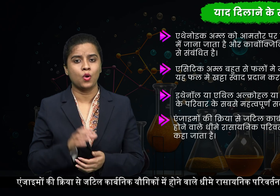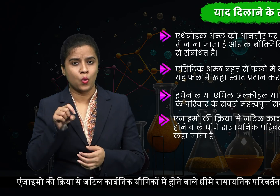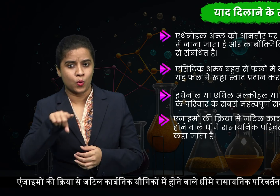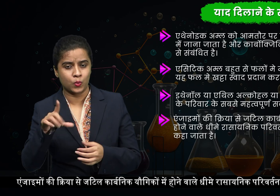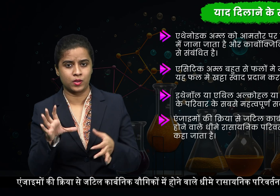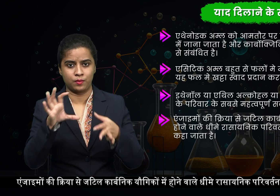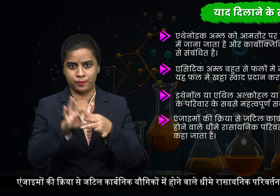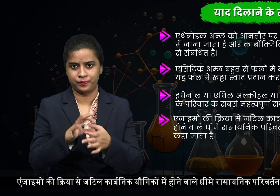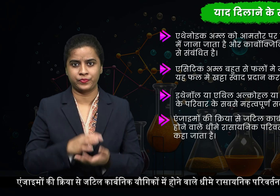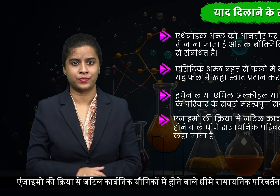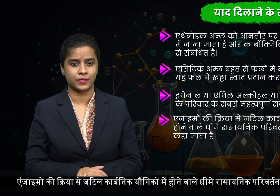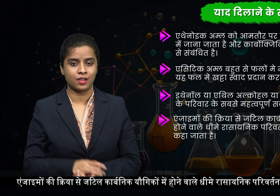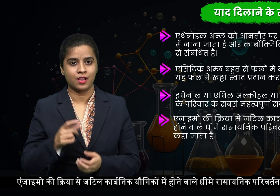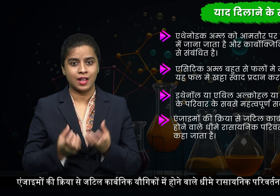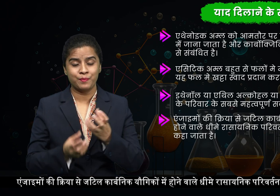को किण्वन कहा जाता है।